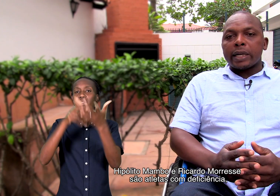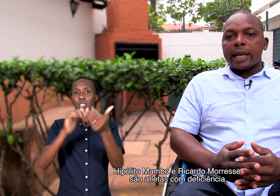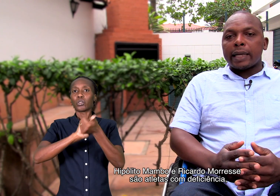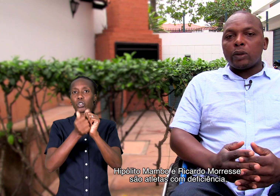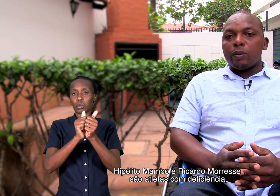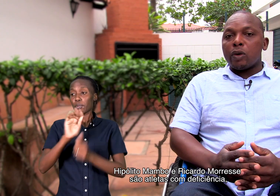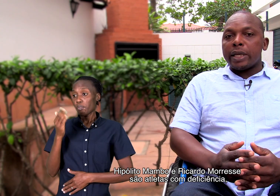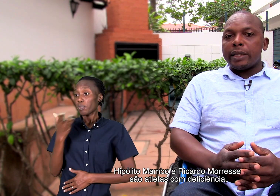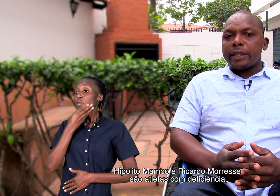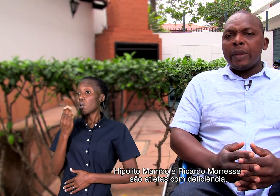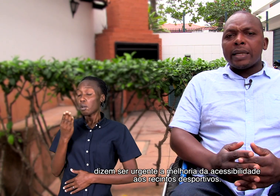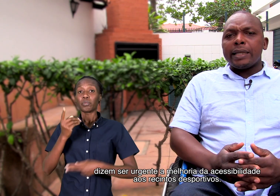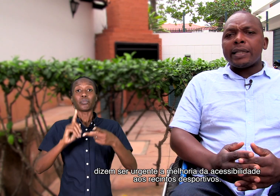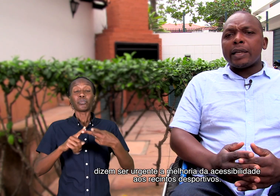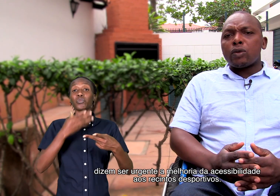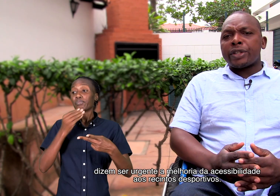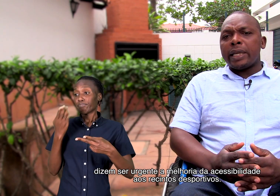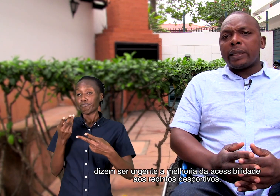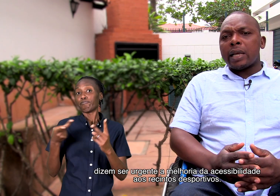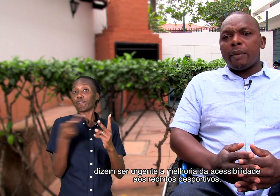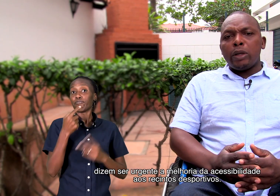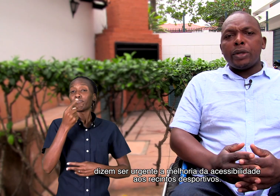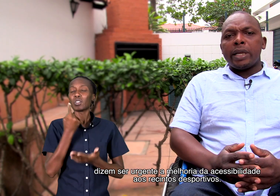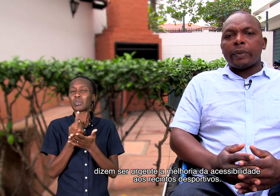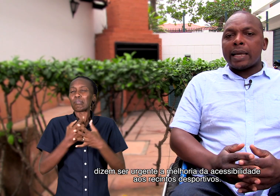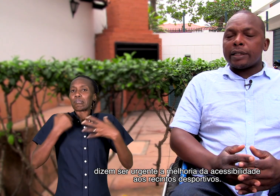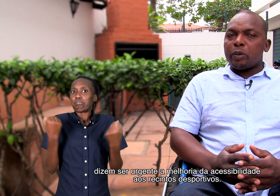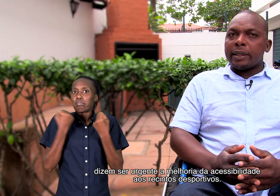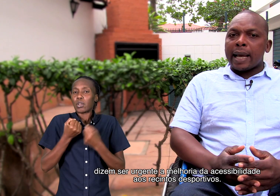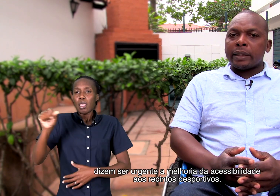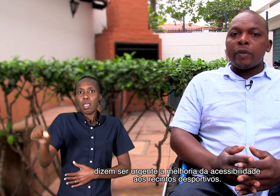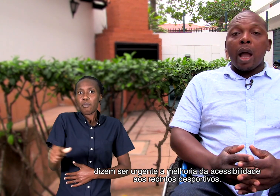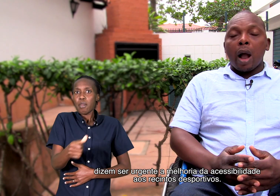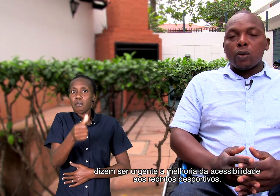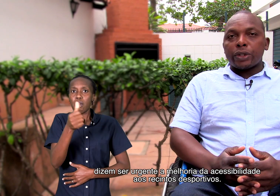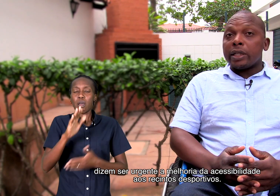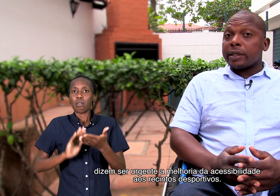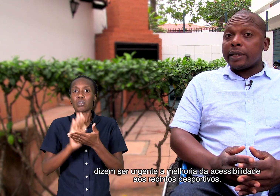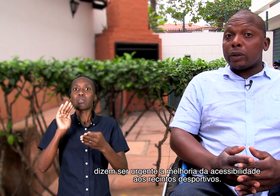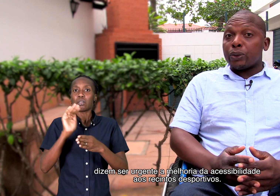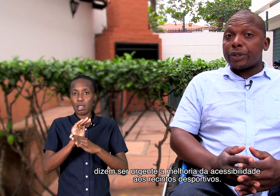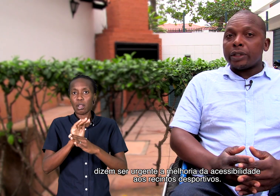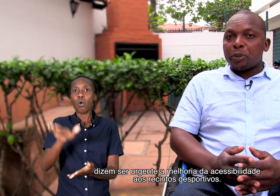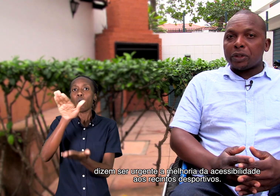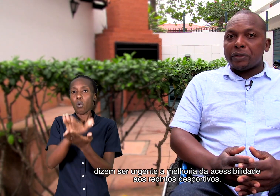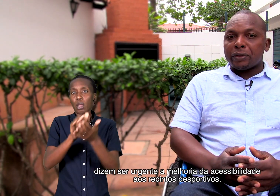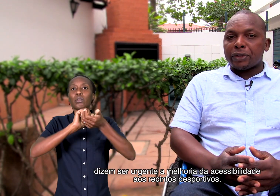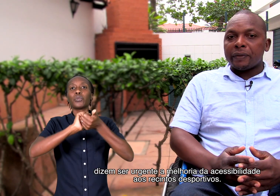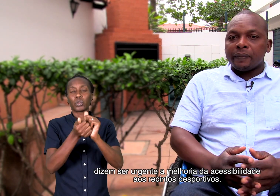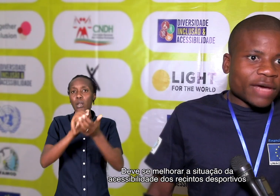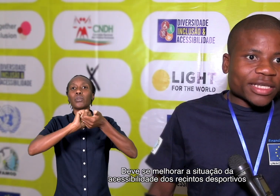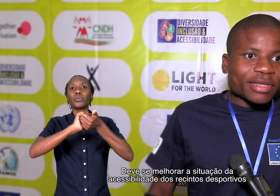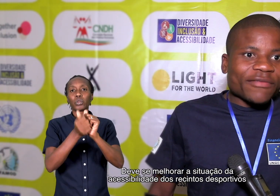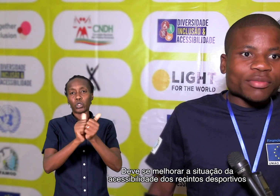Mambo e Ricardo Morense dizem ser urgente a melhoria da acessibilidade aos recintos